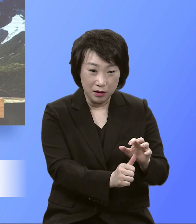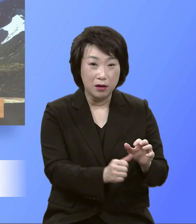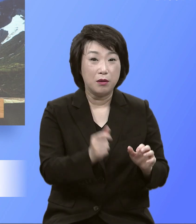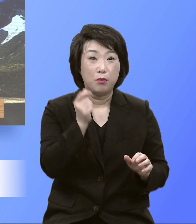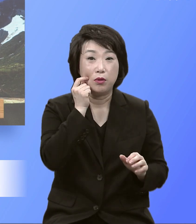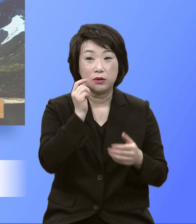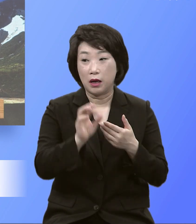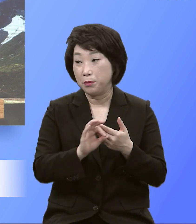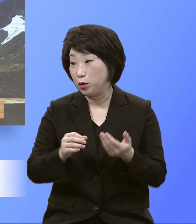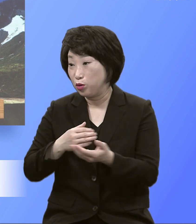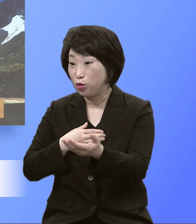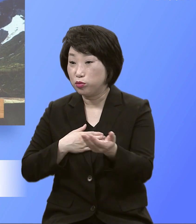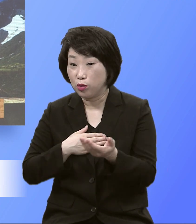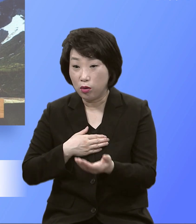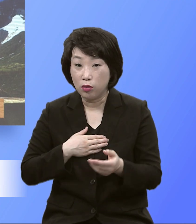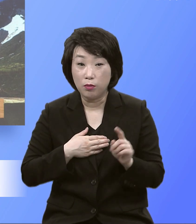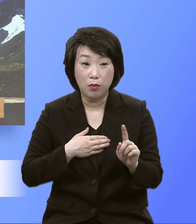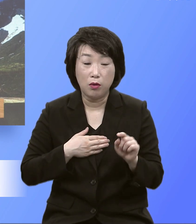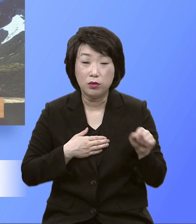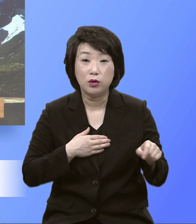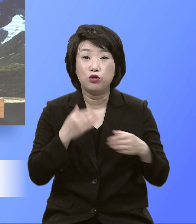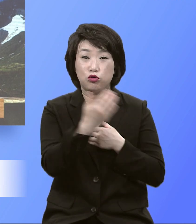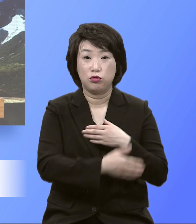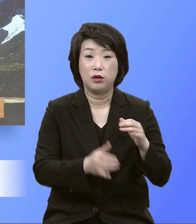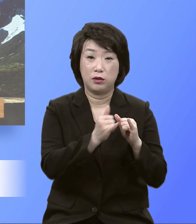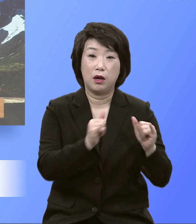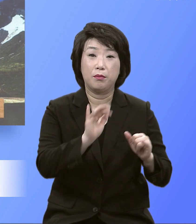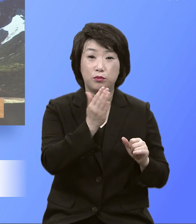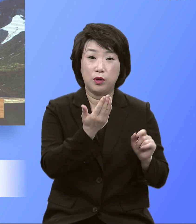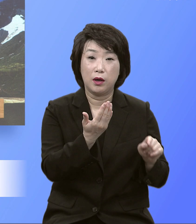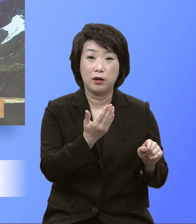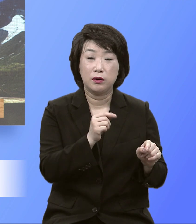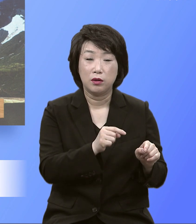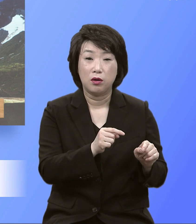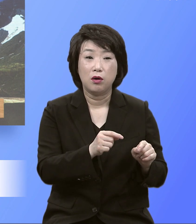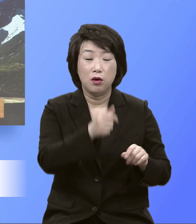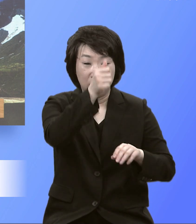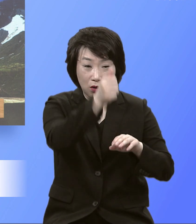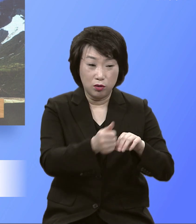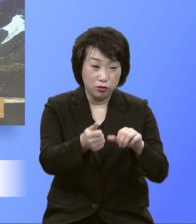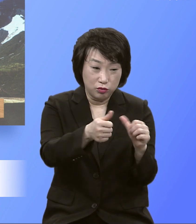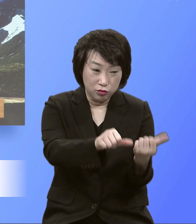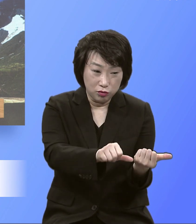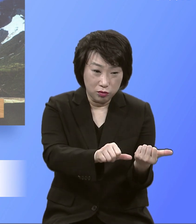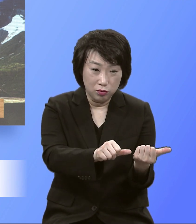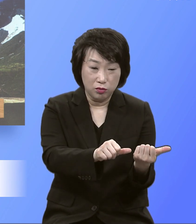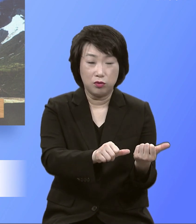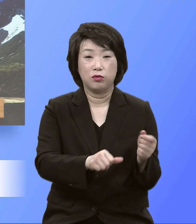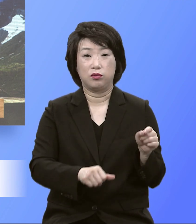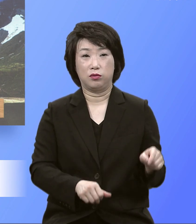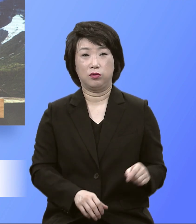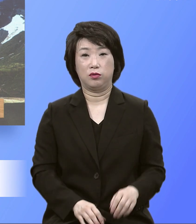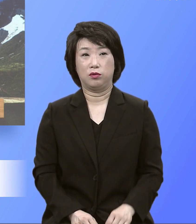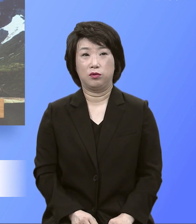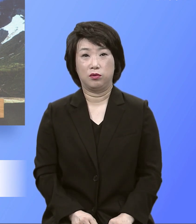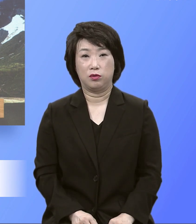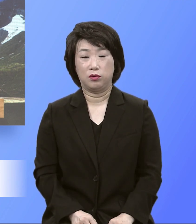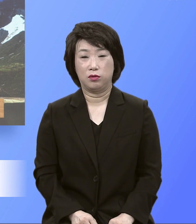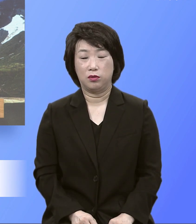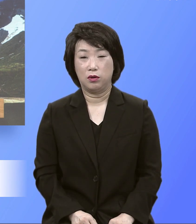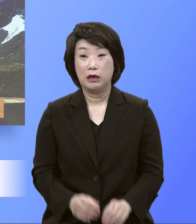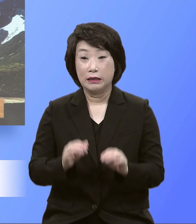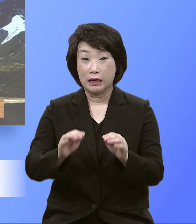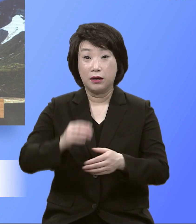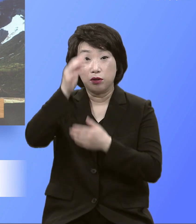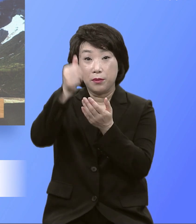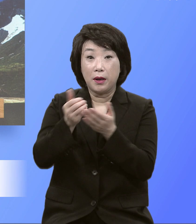없으면 그 사람은 육의 사람으로 반드시 죽을 수밖에 없다는 거예요. 이게